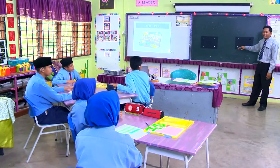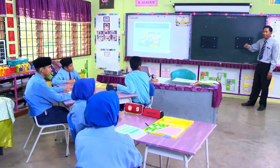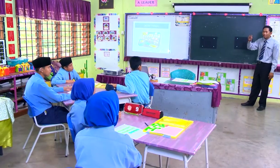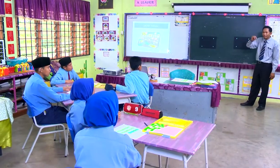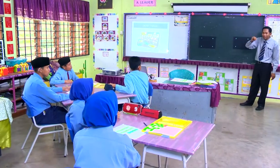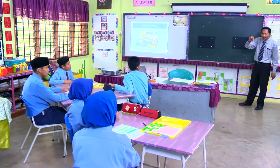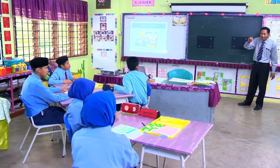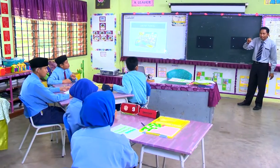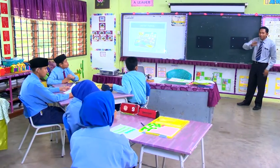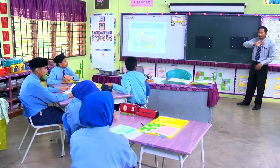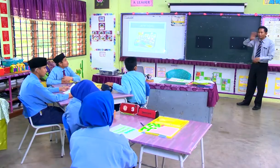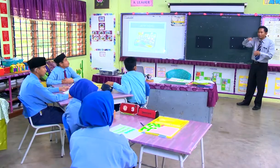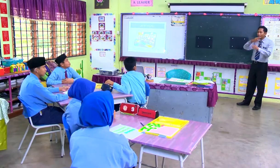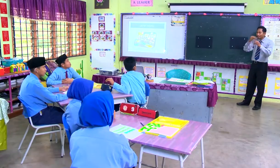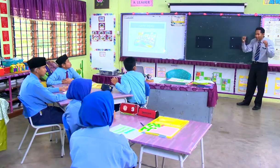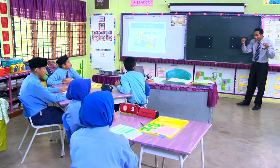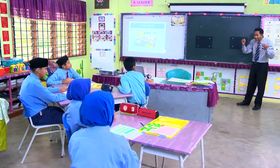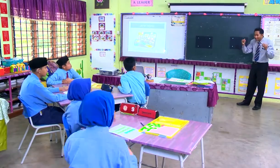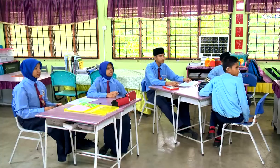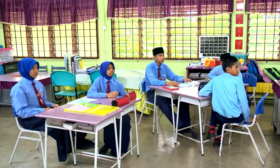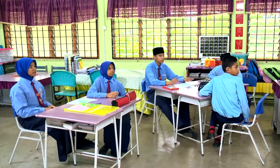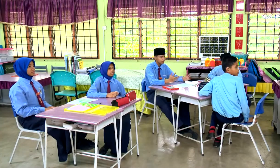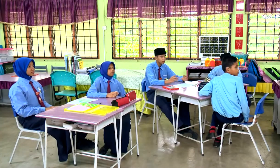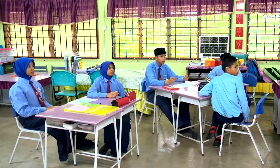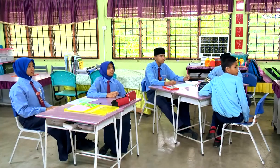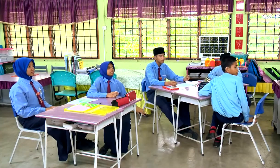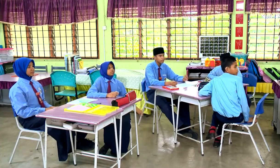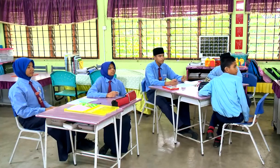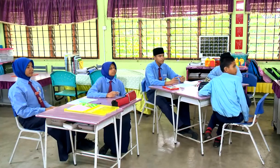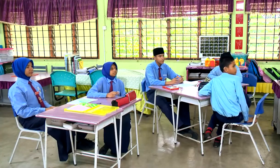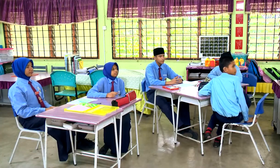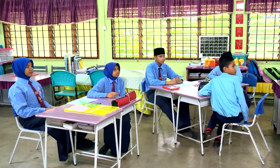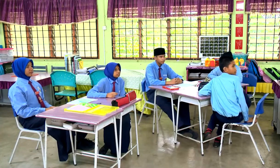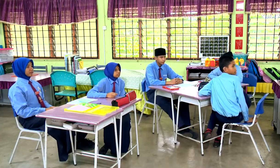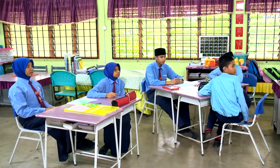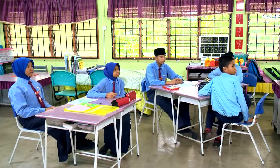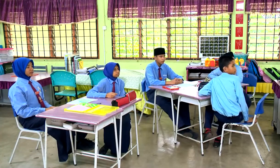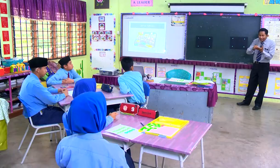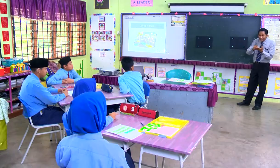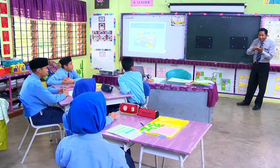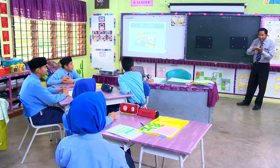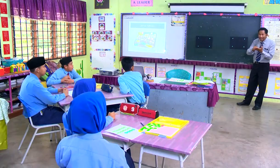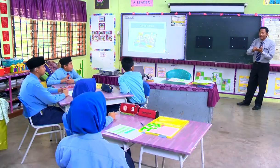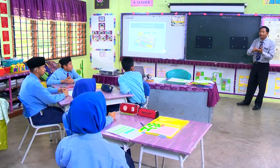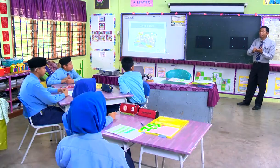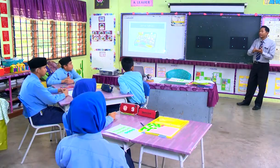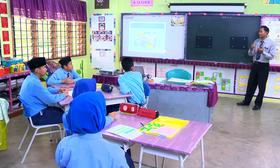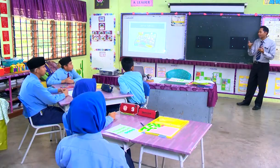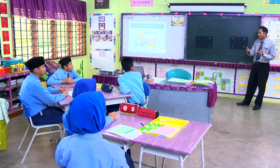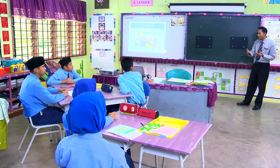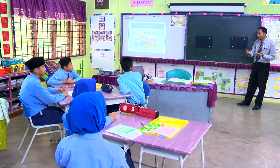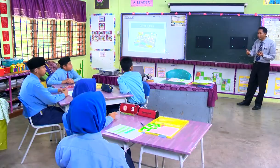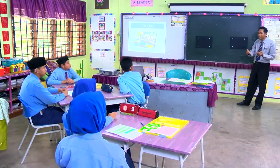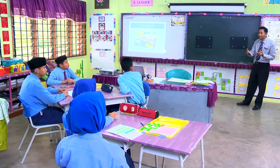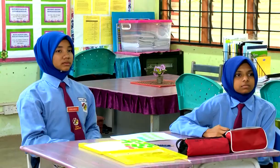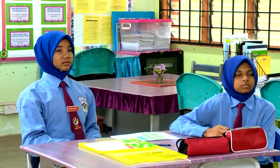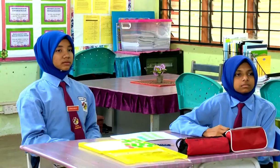Okey, murid-murid, semua sudah habis? Be. Okey, jawapan sudah tulis? Dah. Okey, sekarang saya nak tak